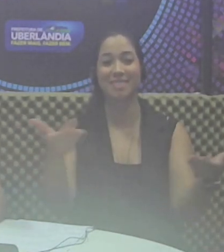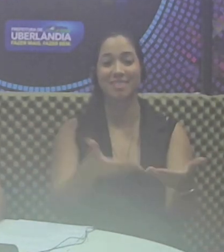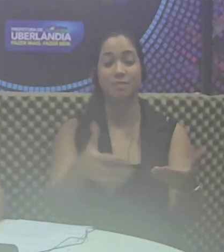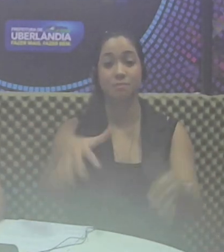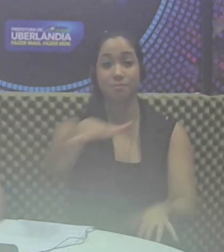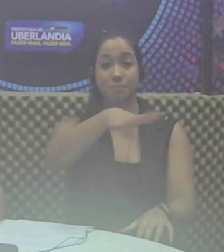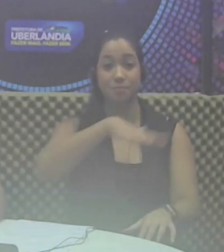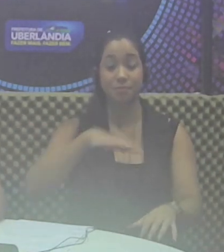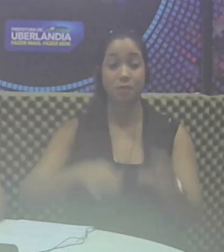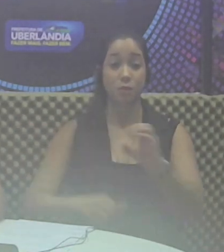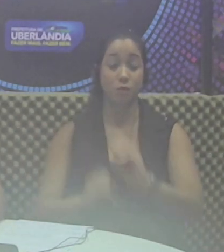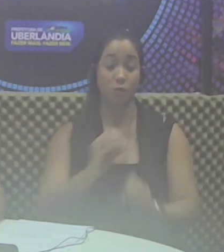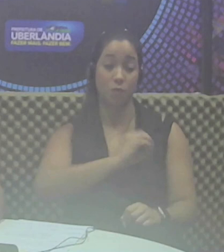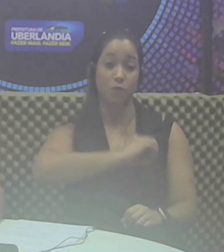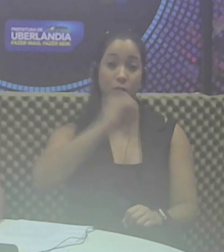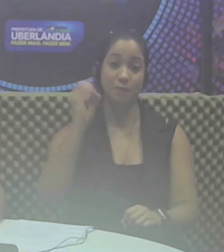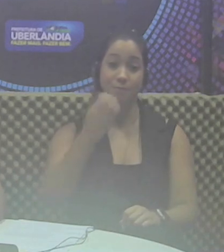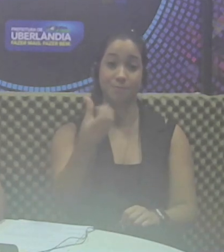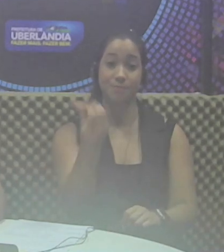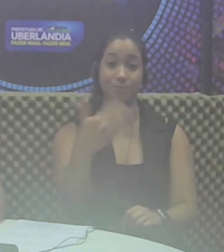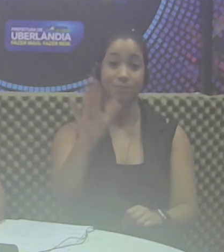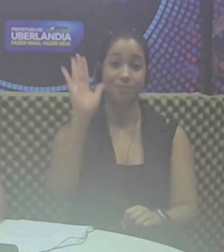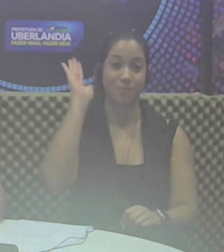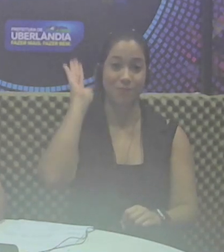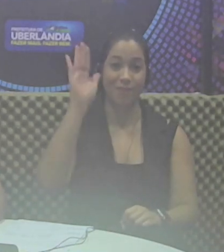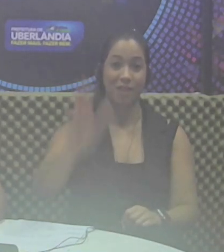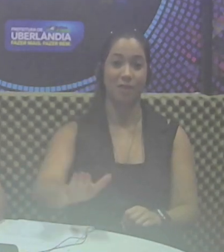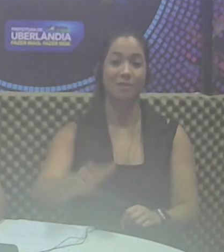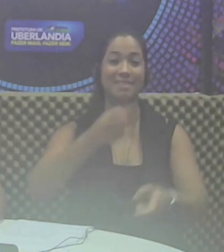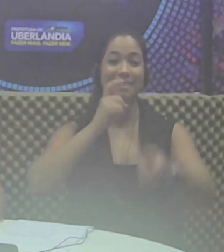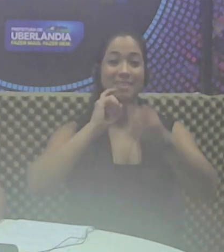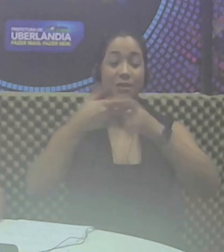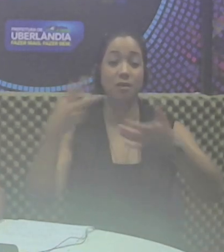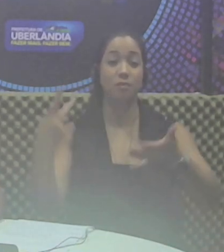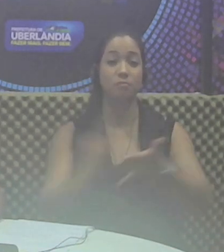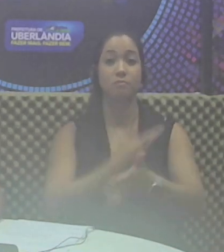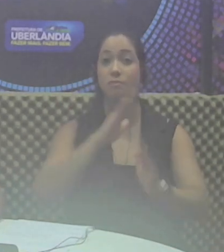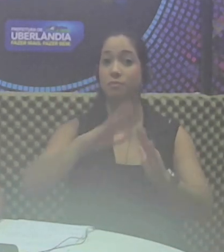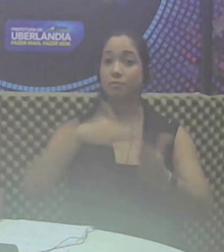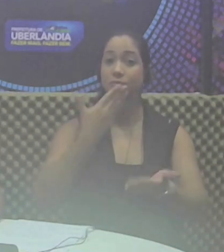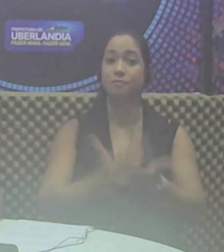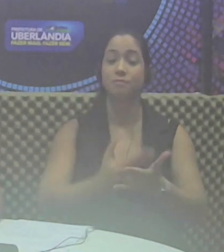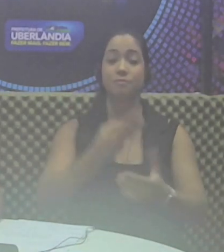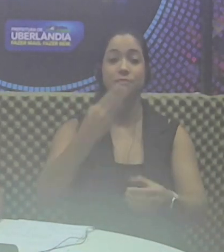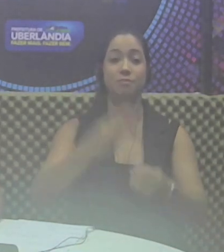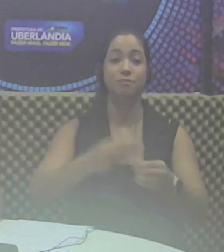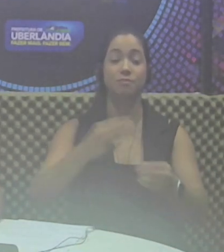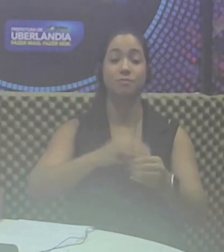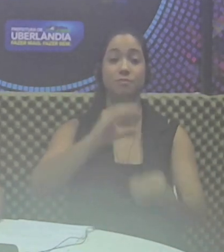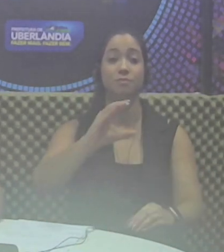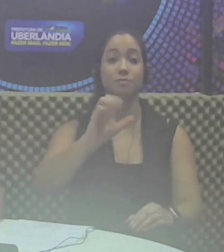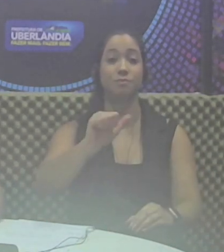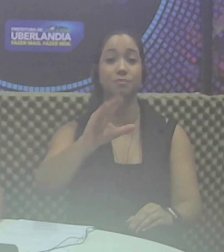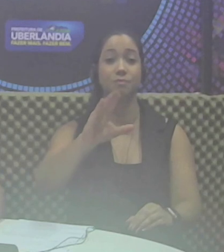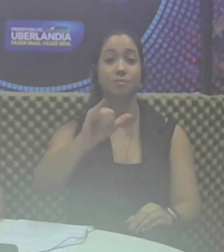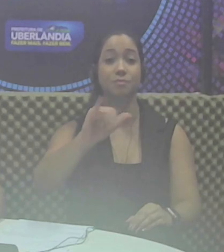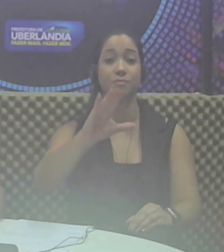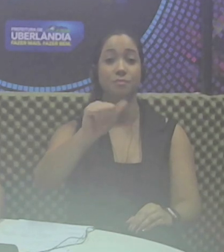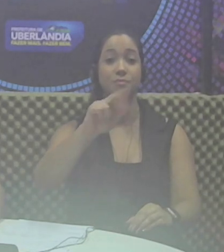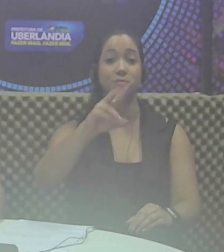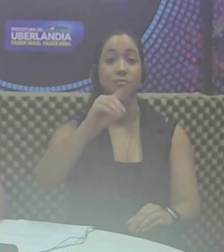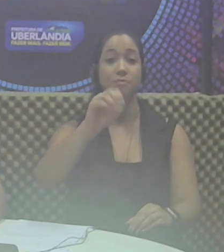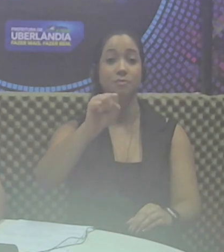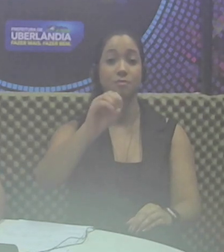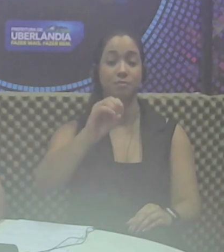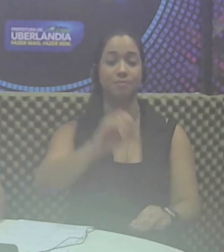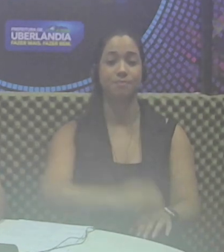Regional Oeste. Às 18h30 da tarde, a reunião acontece na Escola Municipal Professora Ceci Cardoso Porfírio, no bairro Mansur.